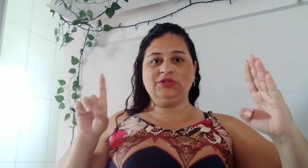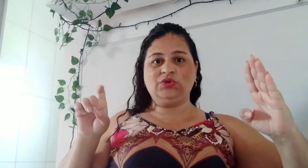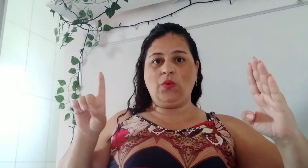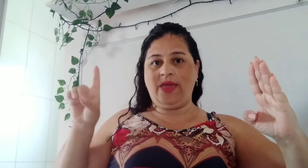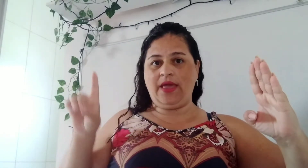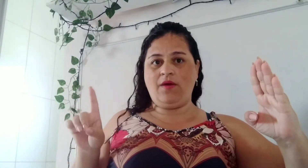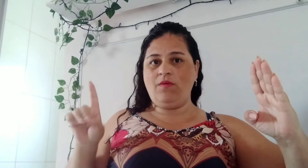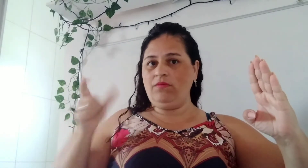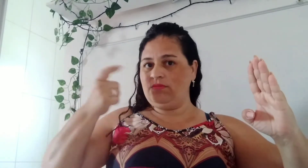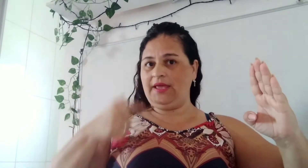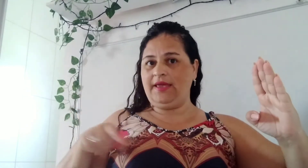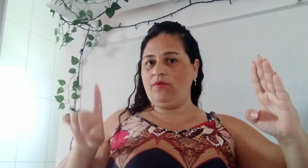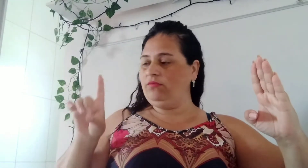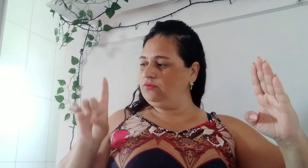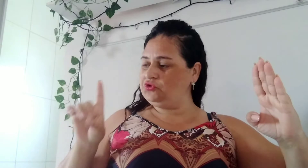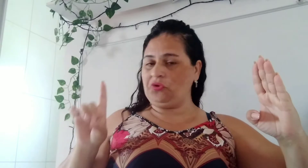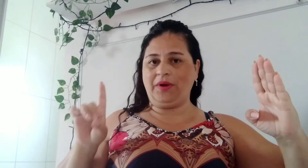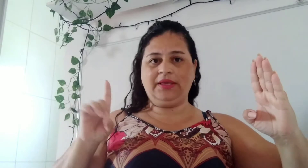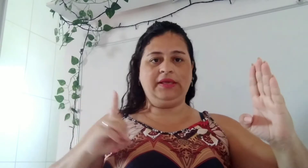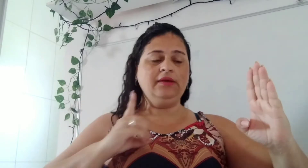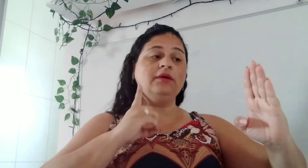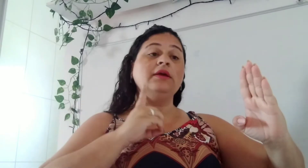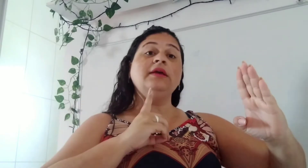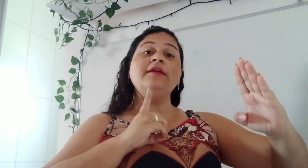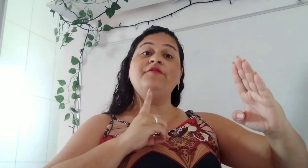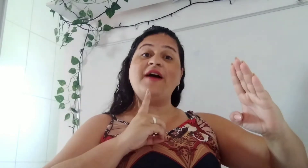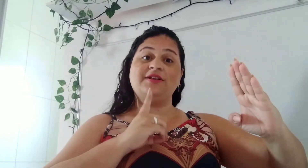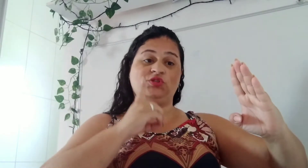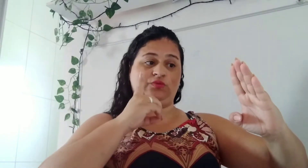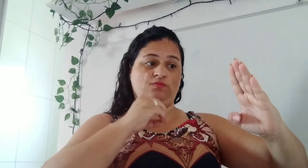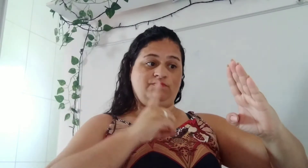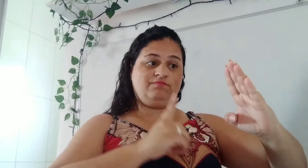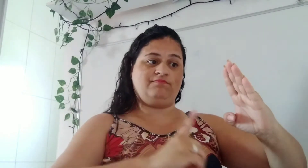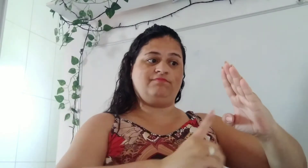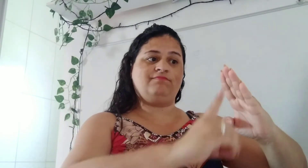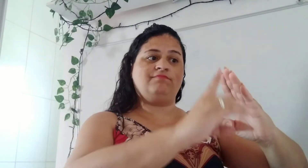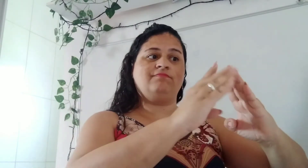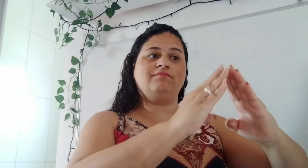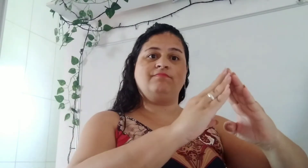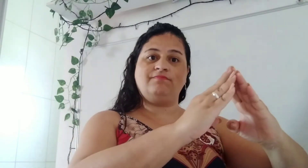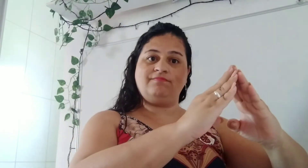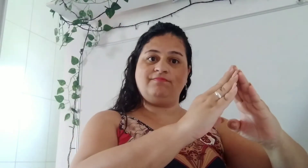sou eu estou aqui e faço.